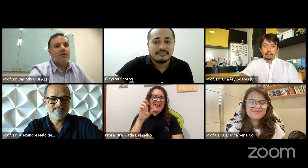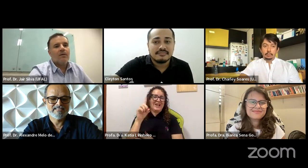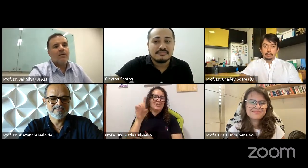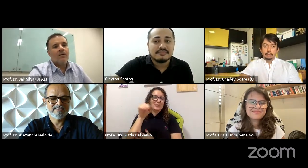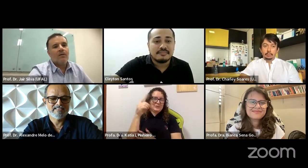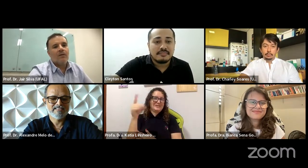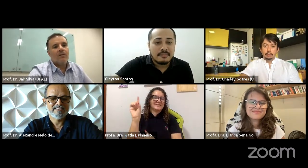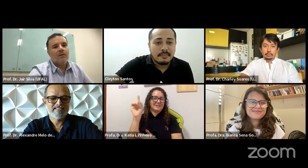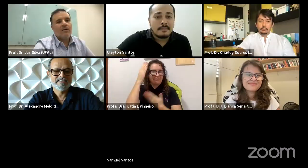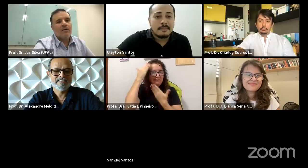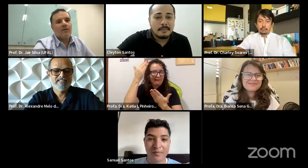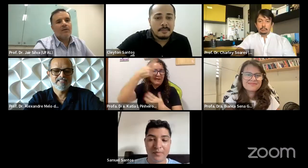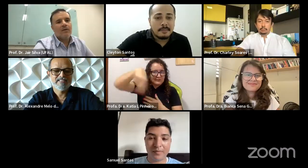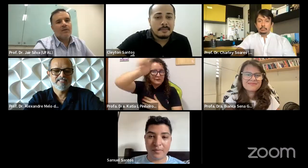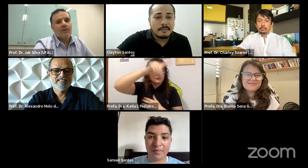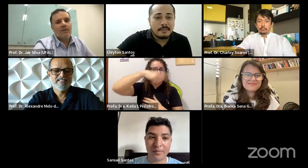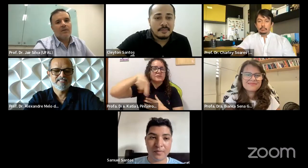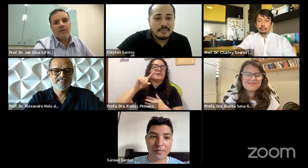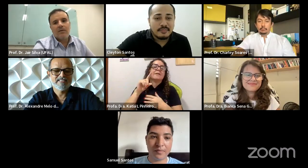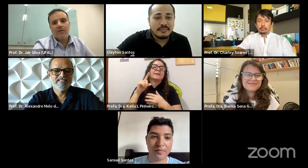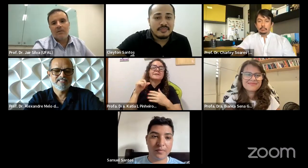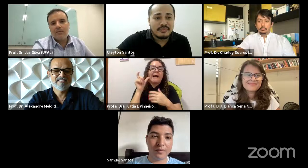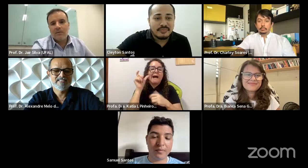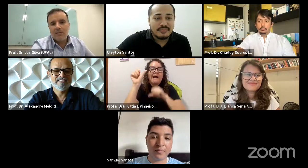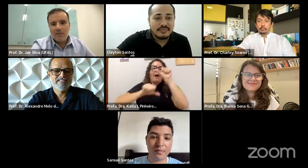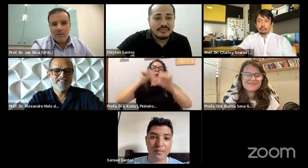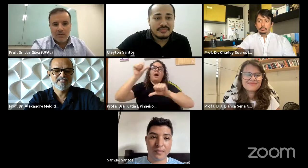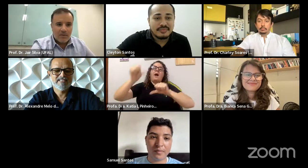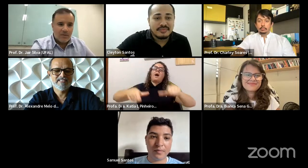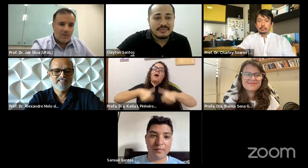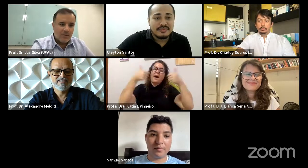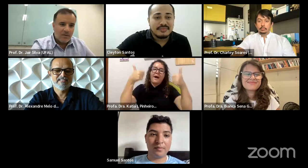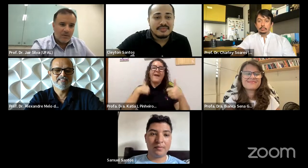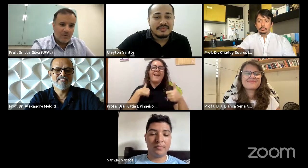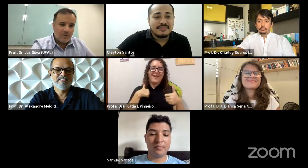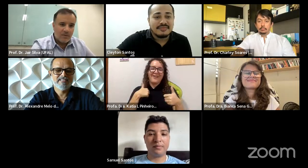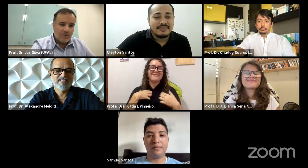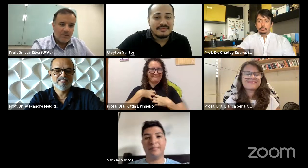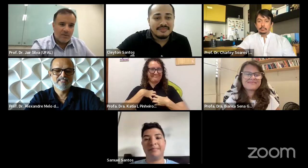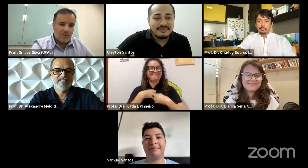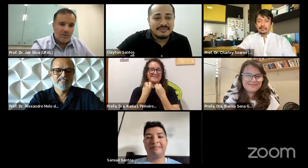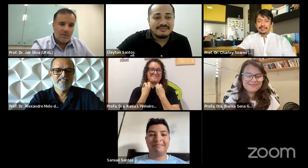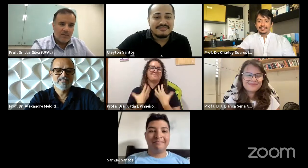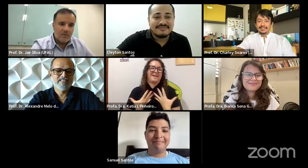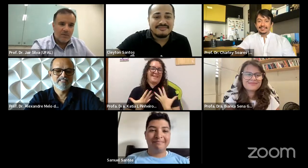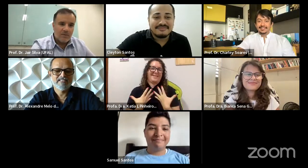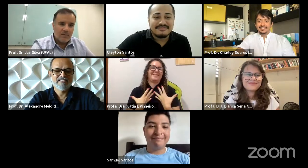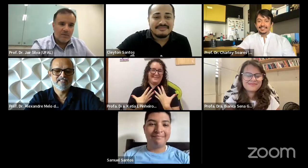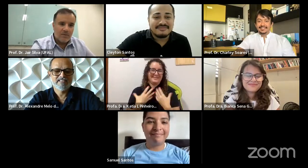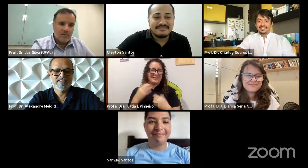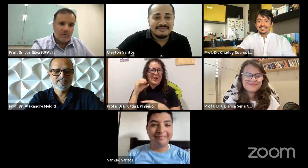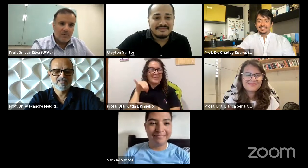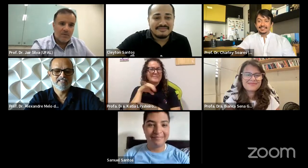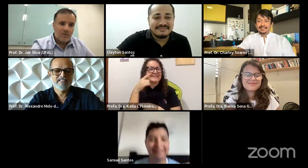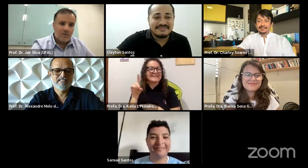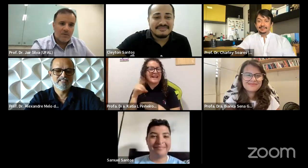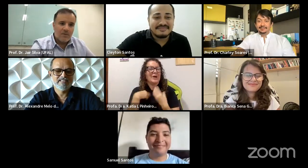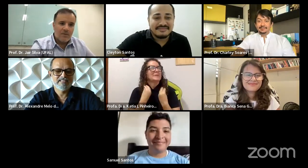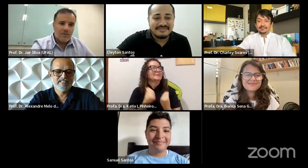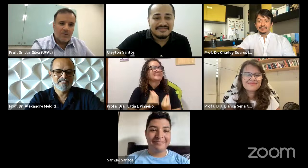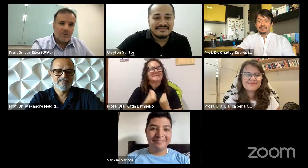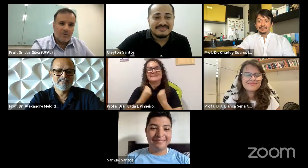Então, a gente teve que mudar essa questão de omissão para redução, por conta que é um conceito totalmente diferente, que é um termo